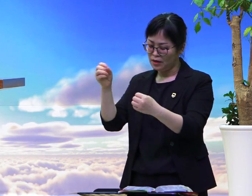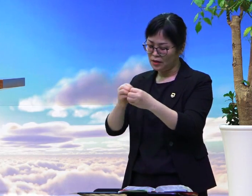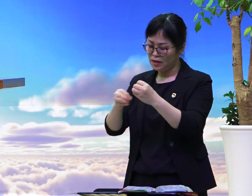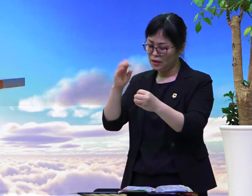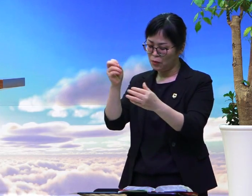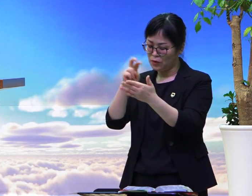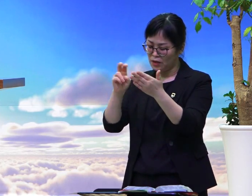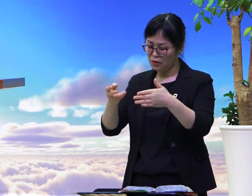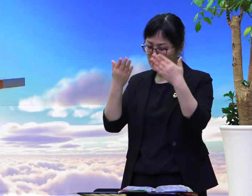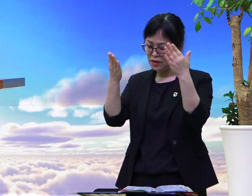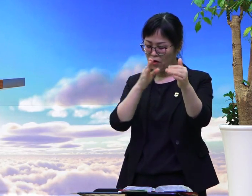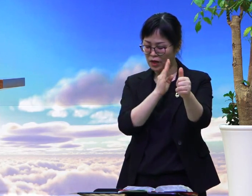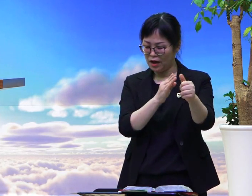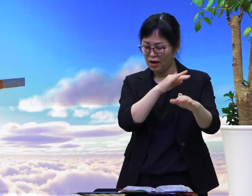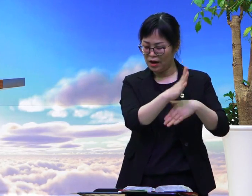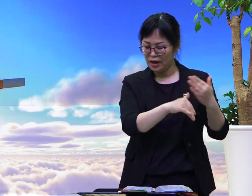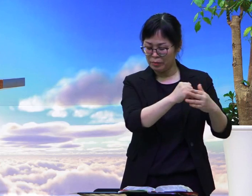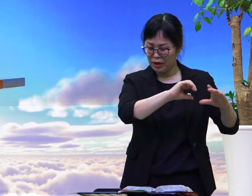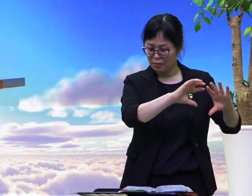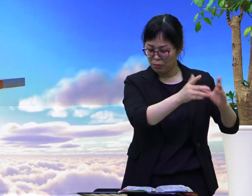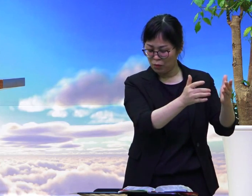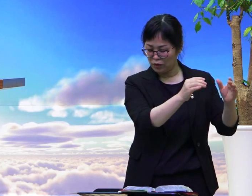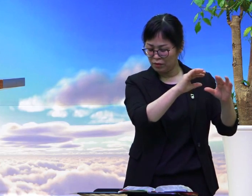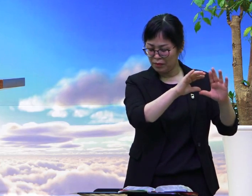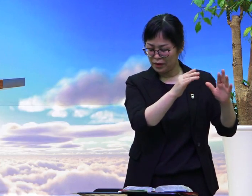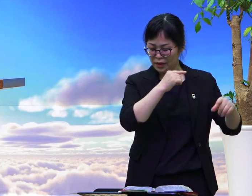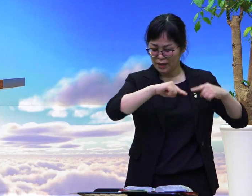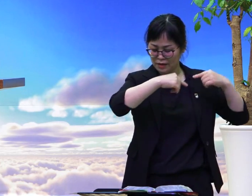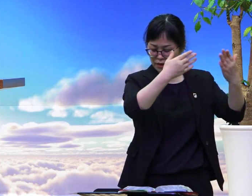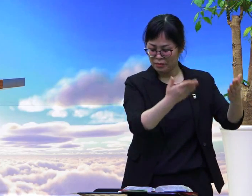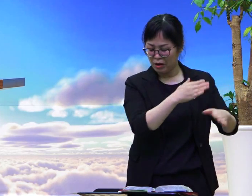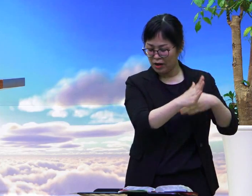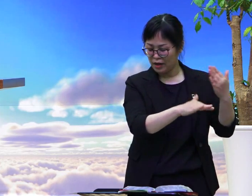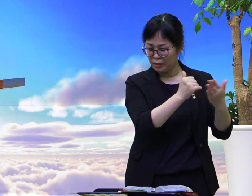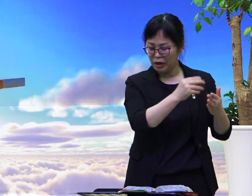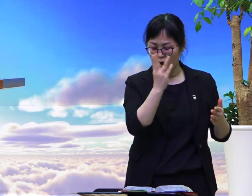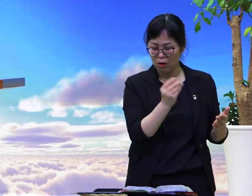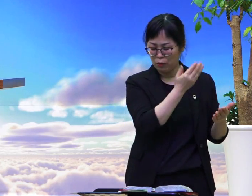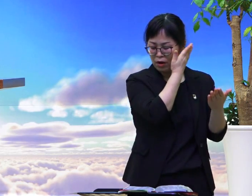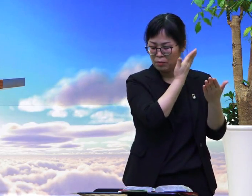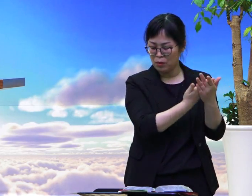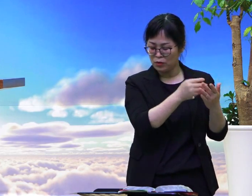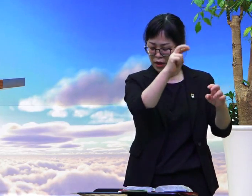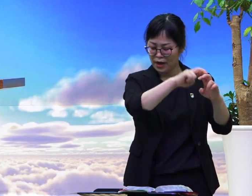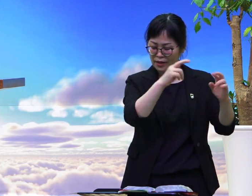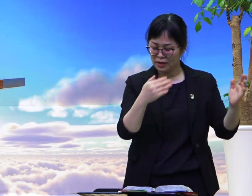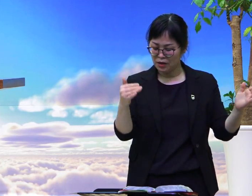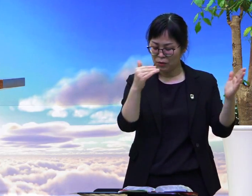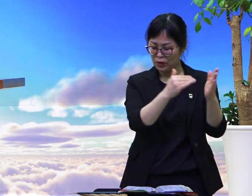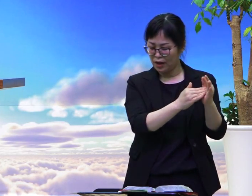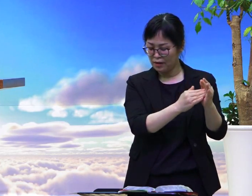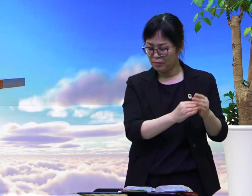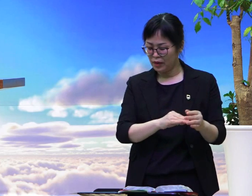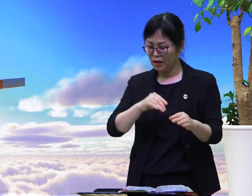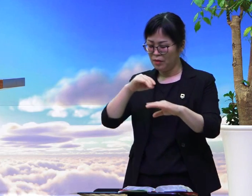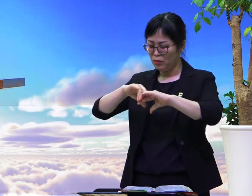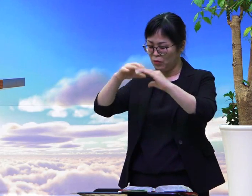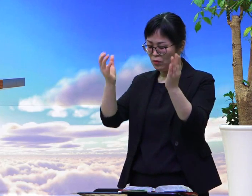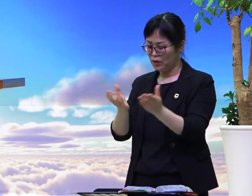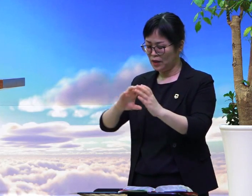시로 찬송할지어다. 하나님이 백성을 하시며 하나님이 우리의 거룩한 보좌에